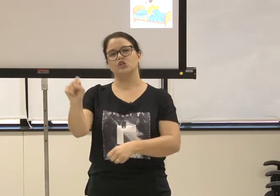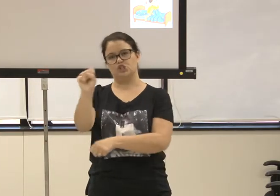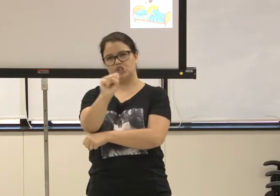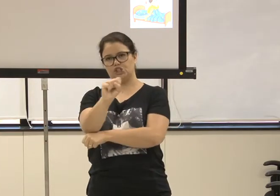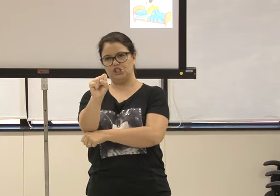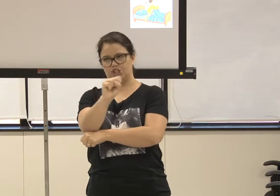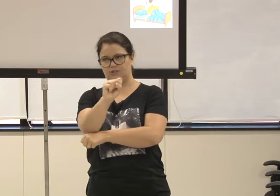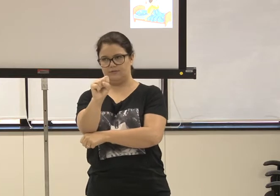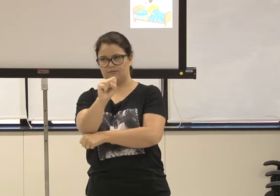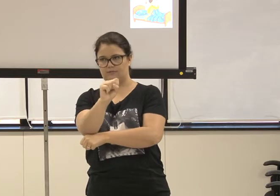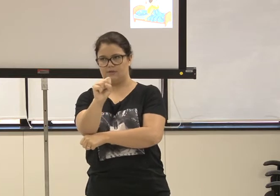dirigir.